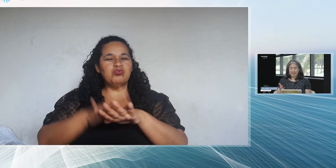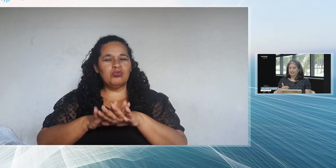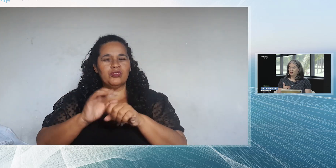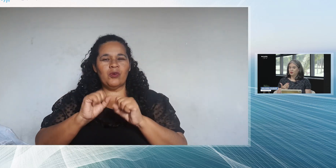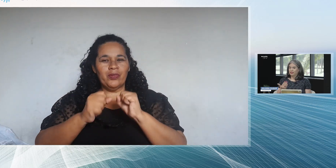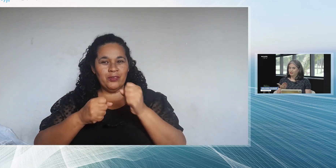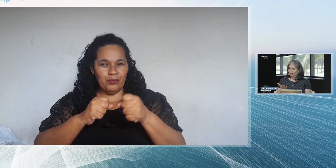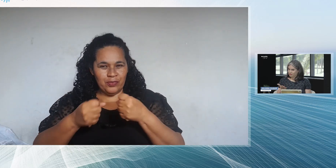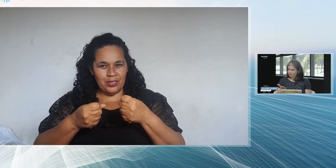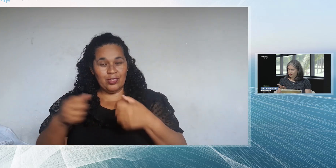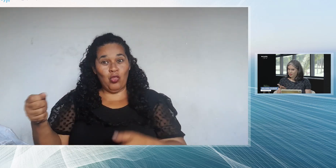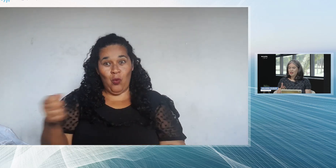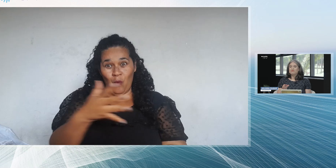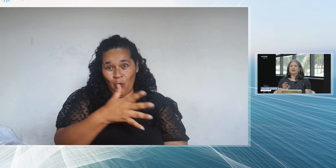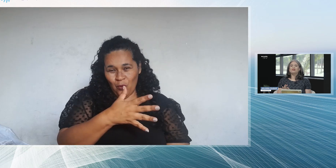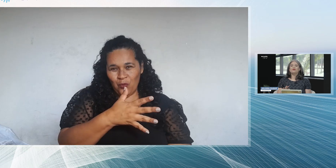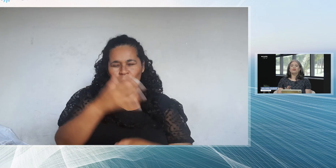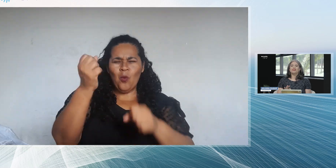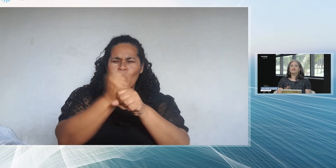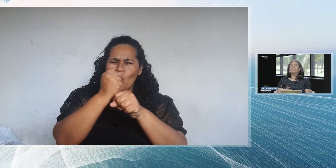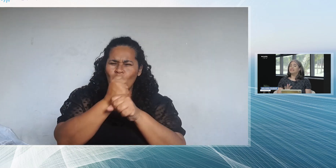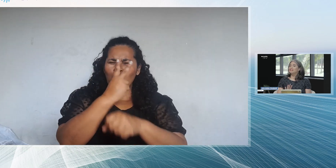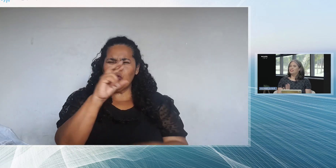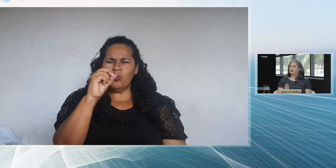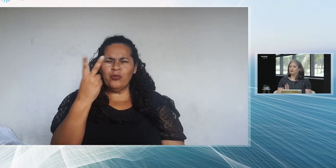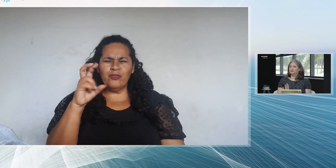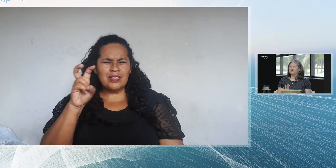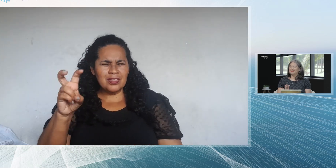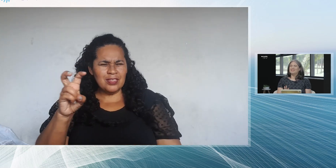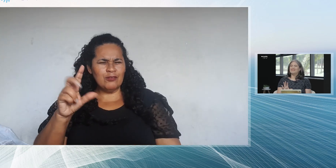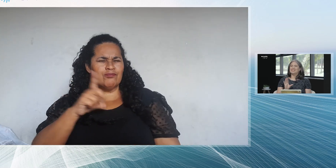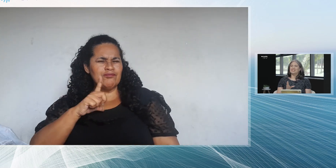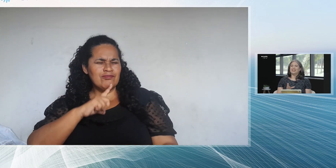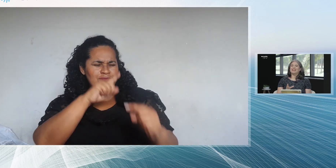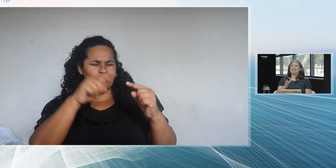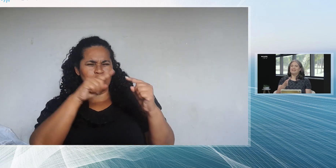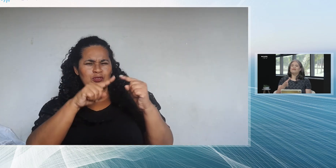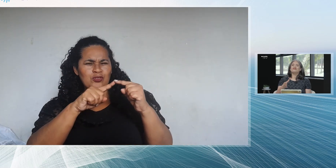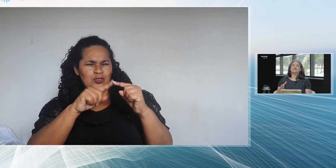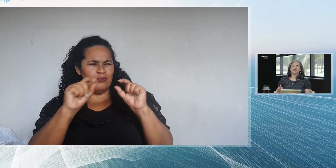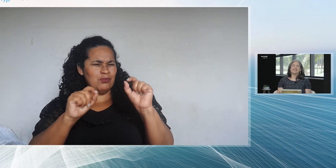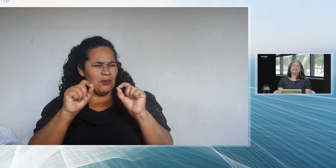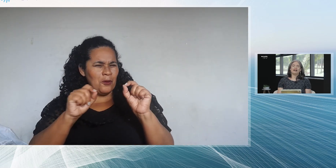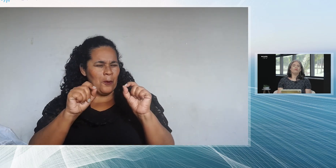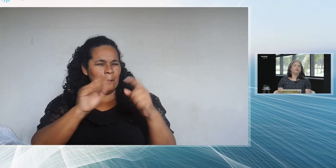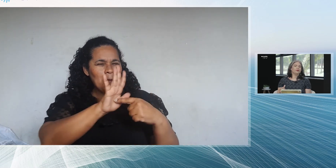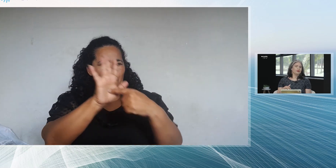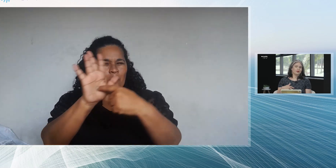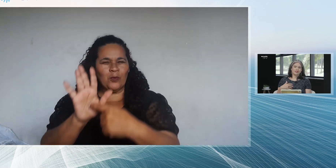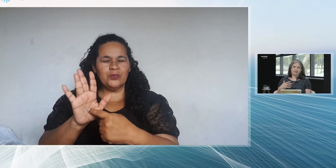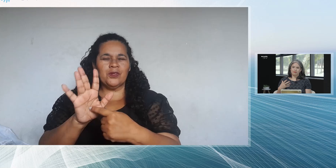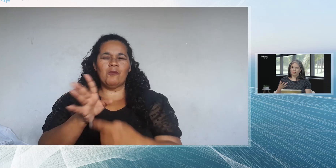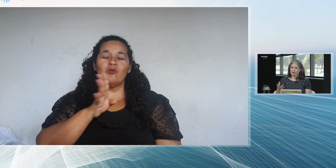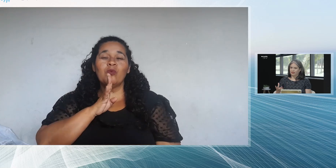temporada. A temporada nova, mas o objetivo é antigo. Fazer chegar até aí onde você está